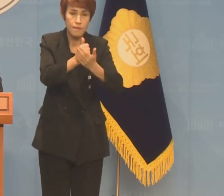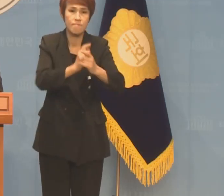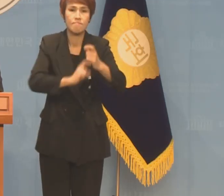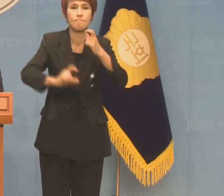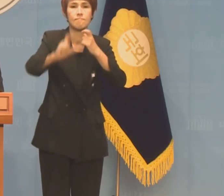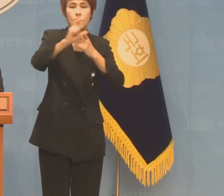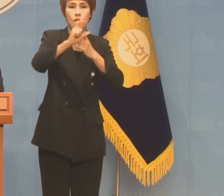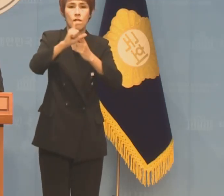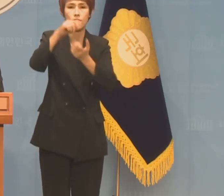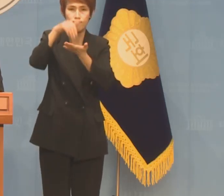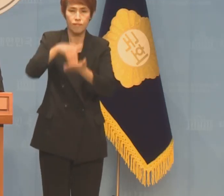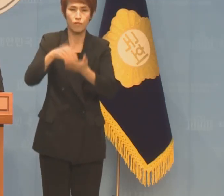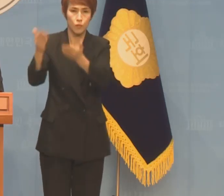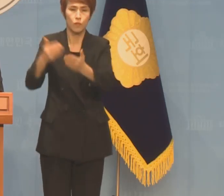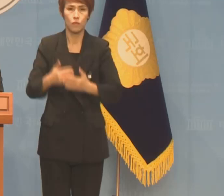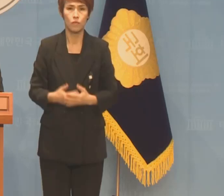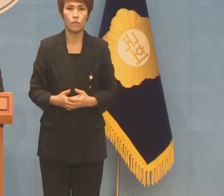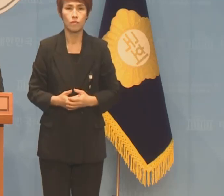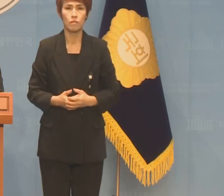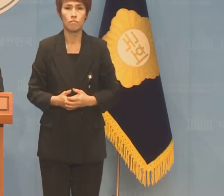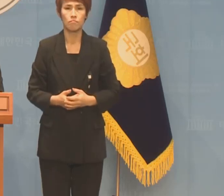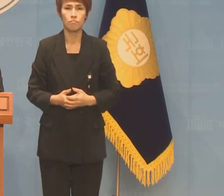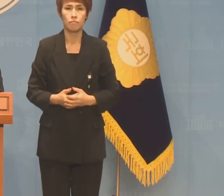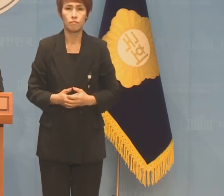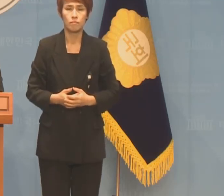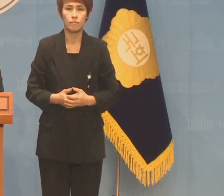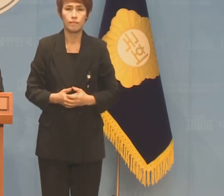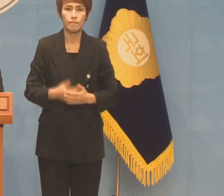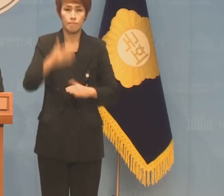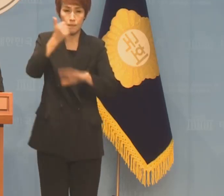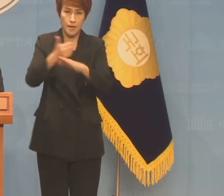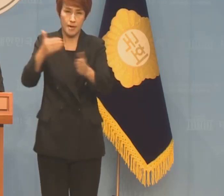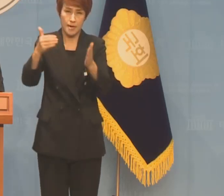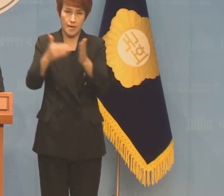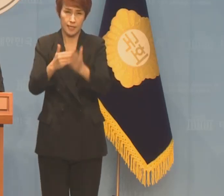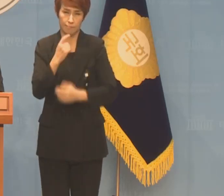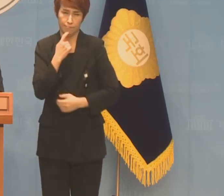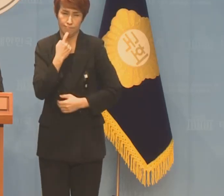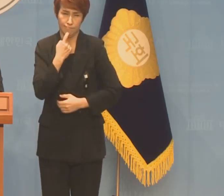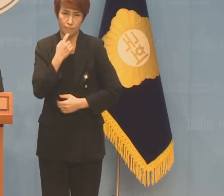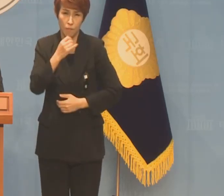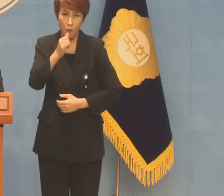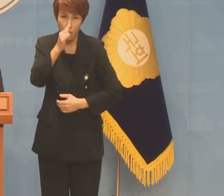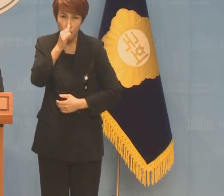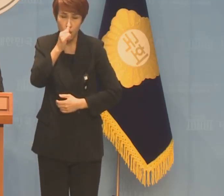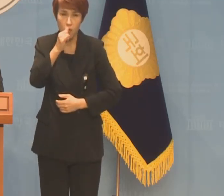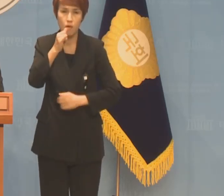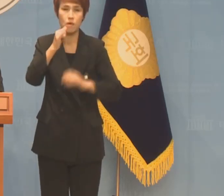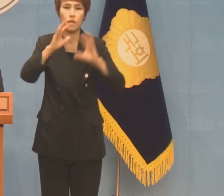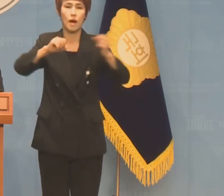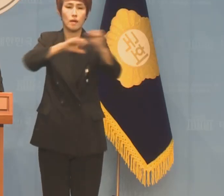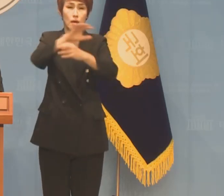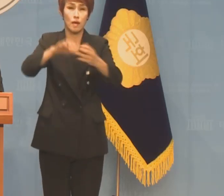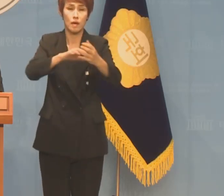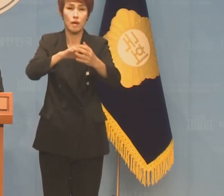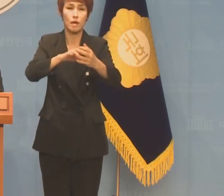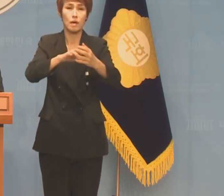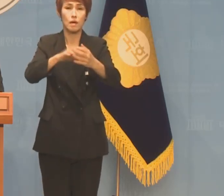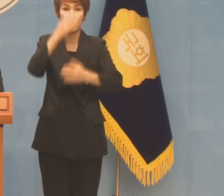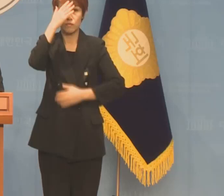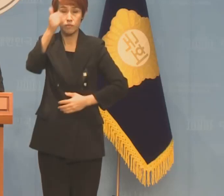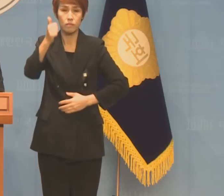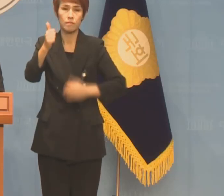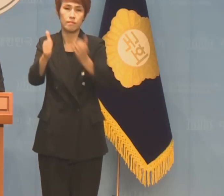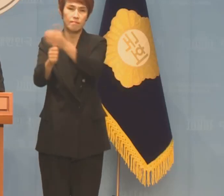추가입니다. 아무리 현실을 부정하고 마지막까지 발악해도 내란 우두머리는 수갑차고 감옥 가야